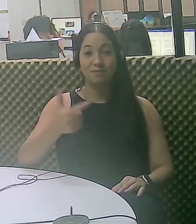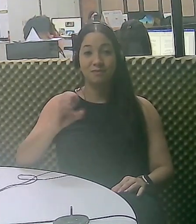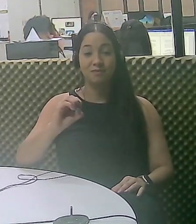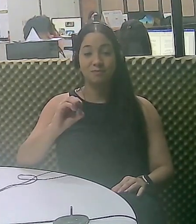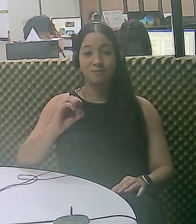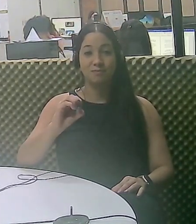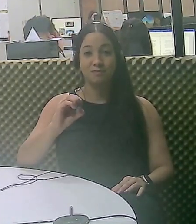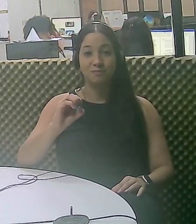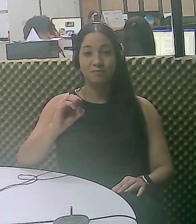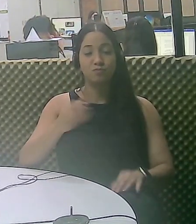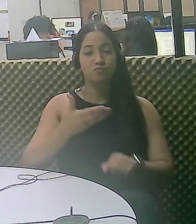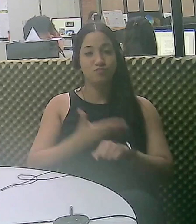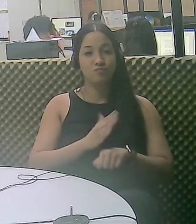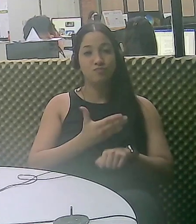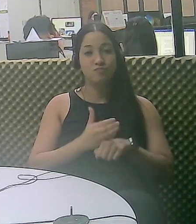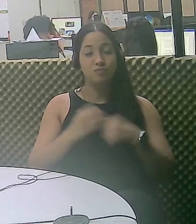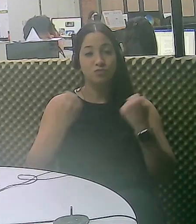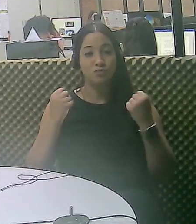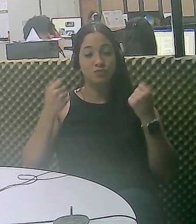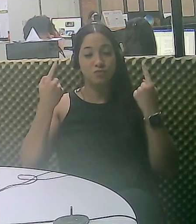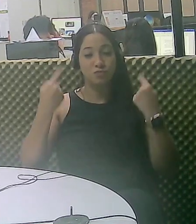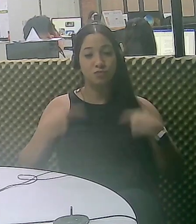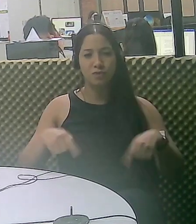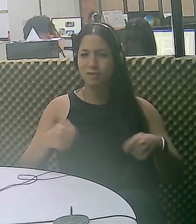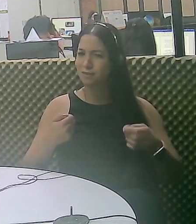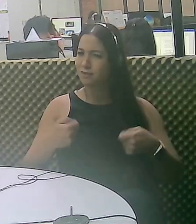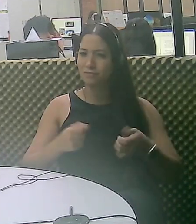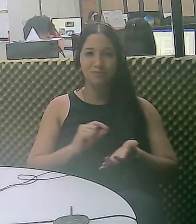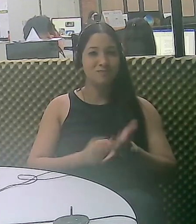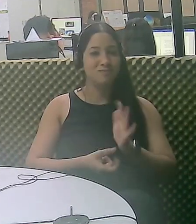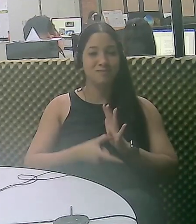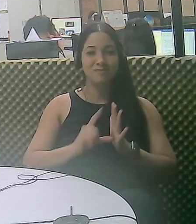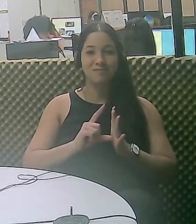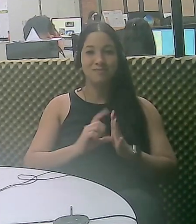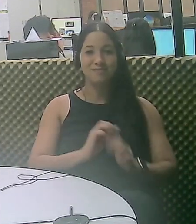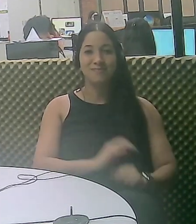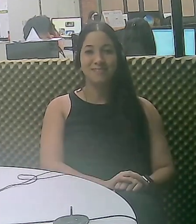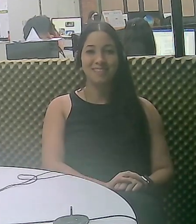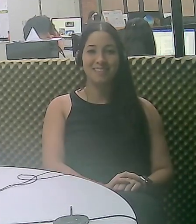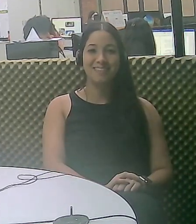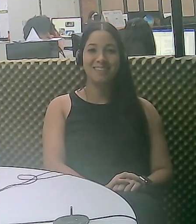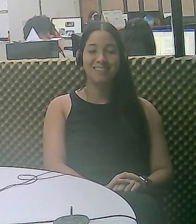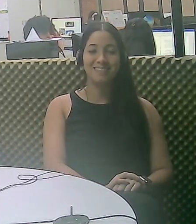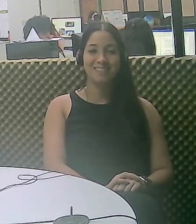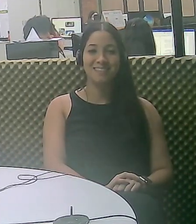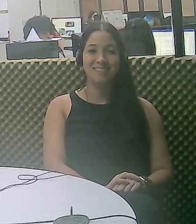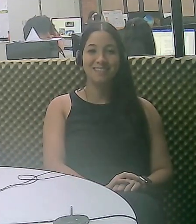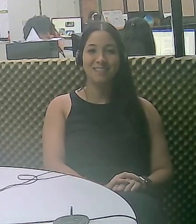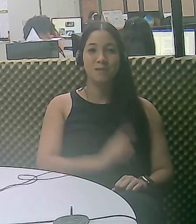3239-2520. Para as atividades físicas, não é necessário inscrição.